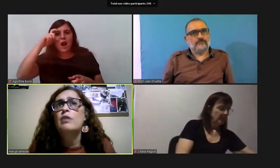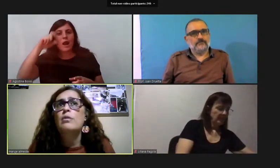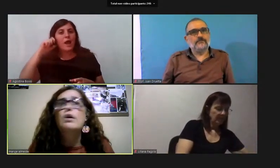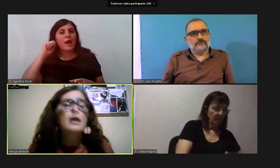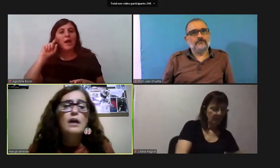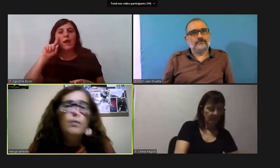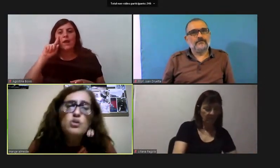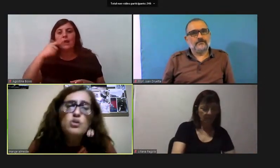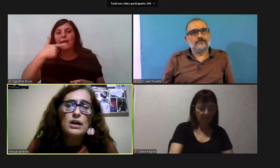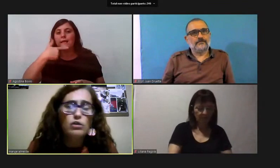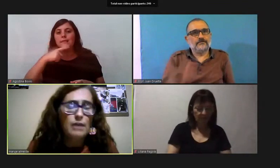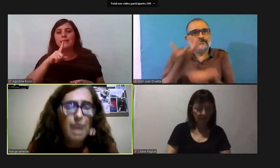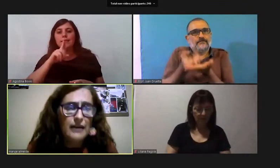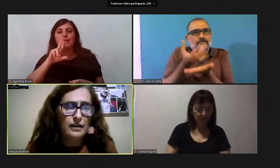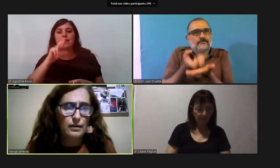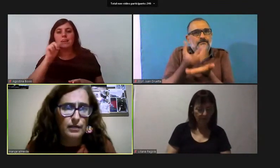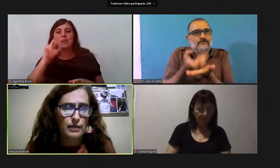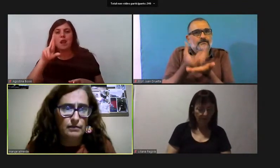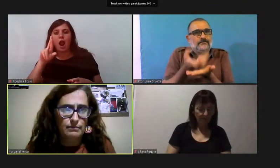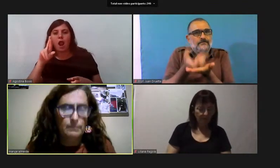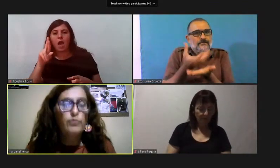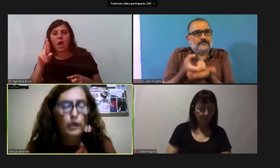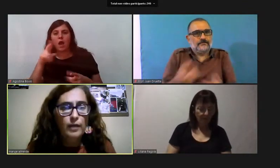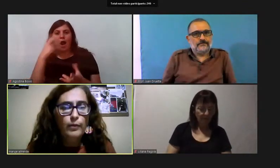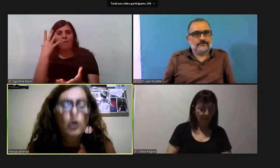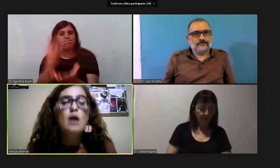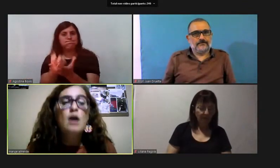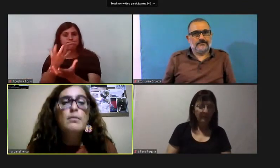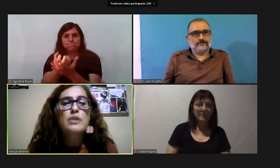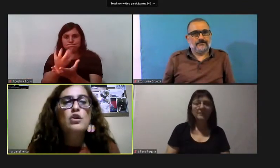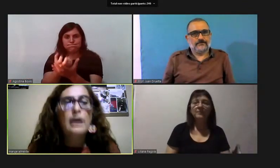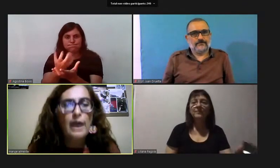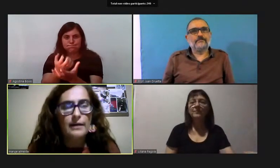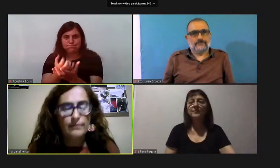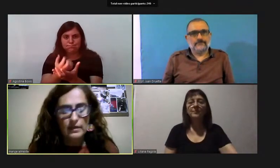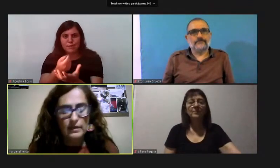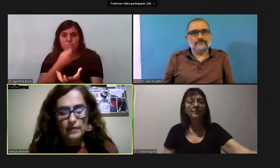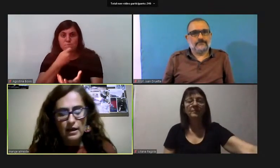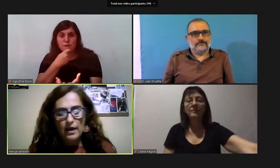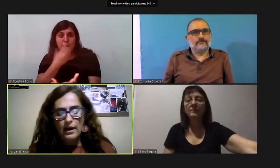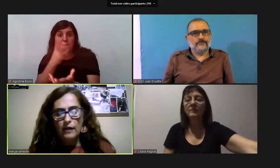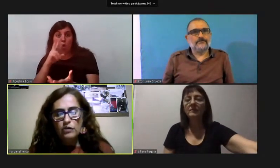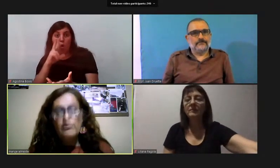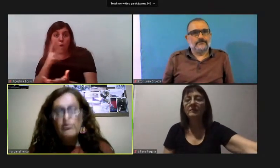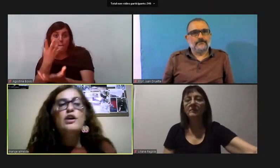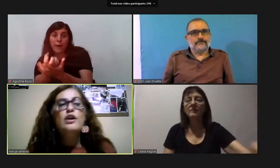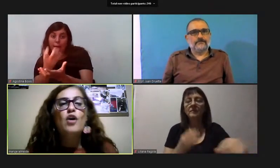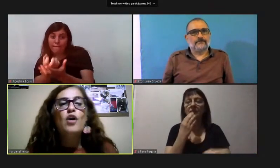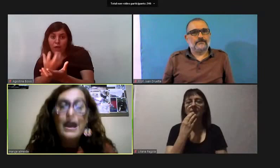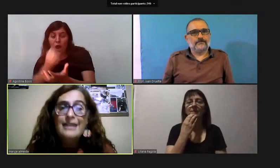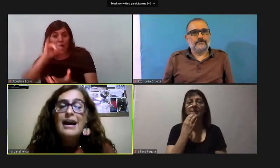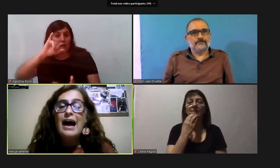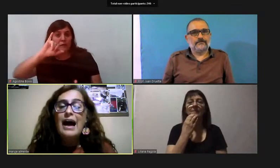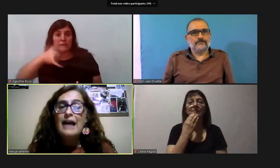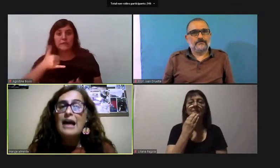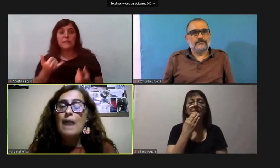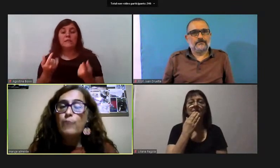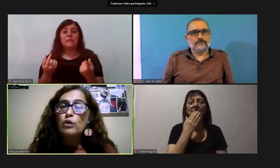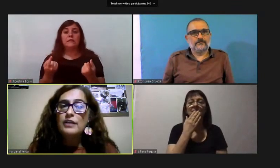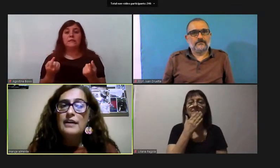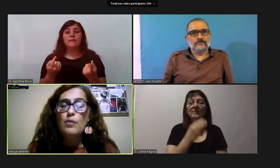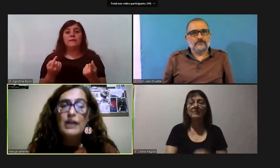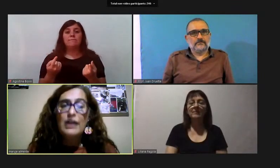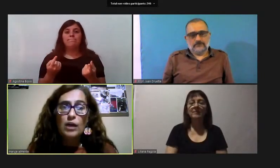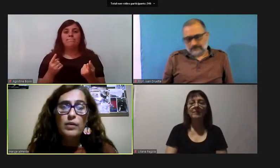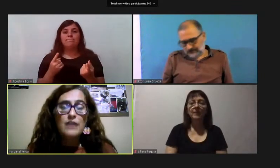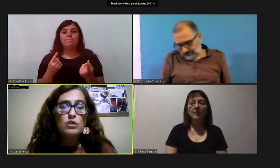nunca lo vemos, es muchas cosas más que escribir. Por ejemplo, visograbar, ¿sí? Entonces, bueno, digo, como hay